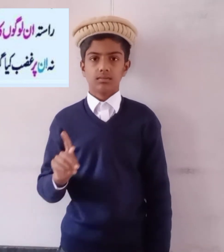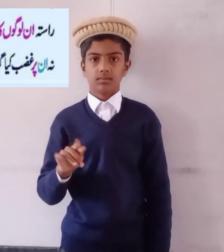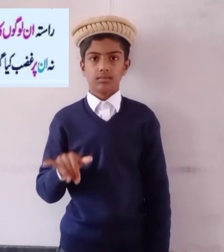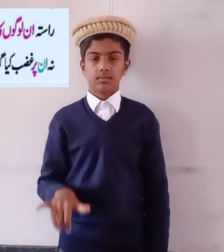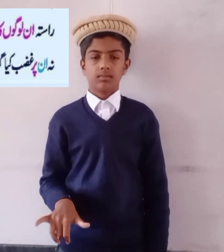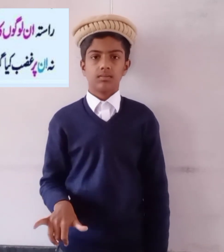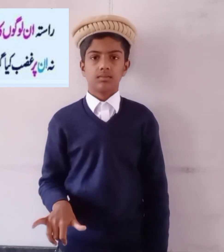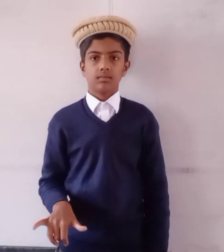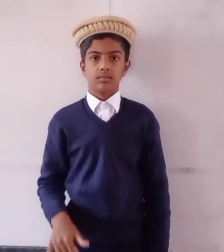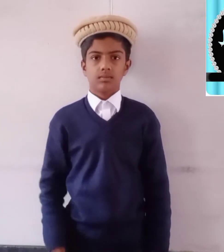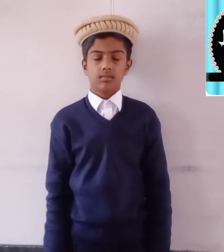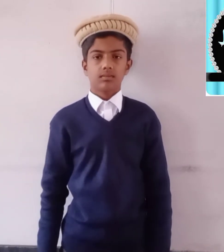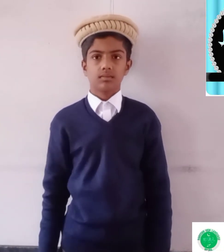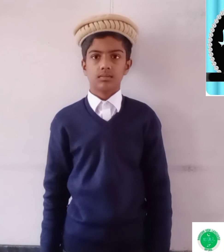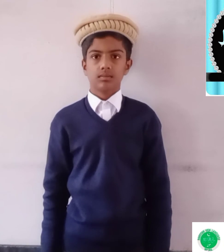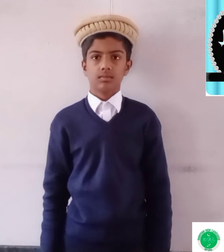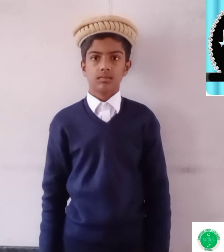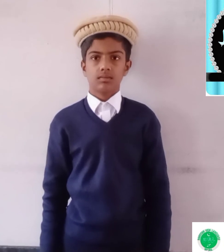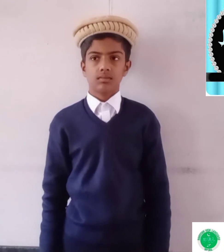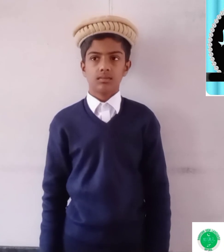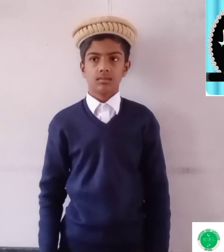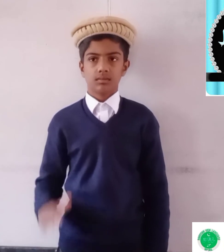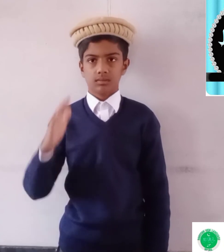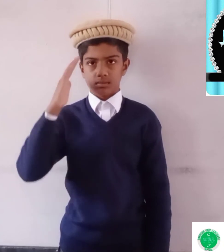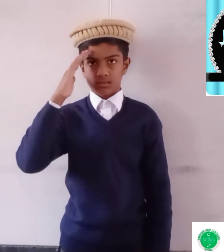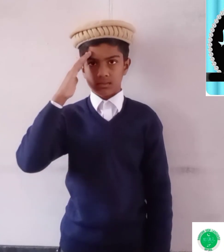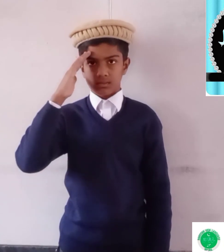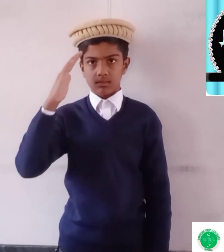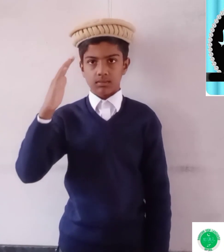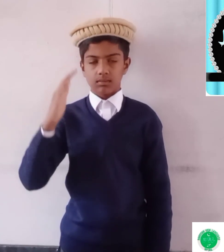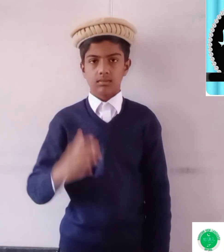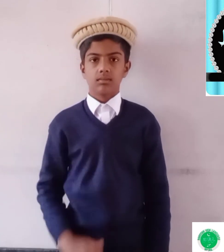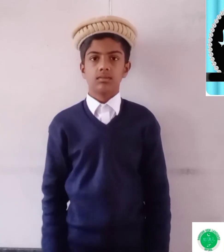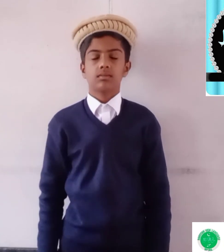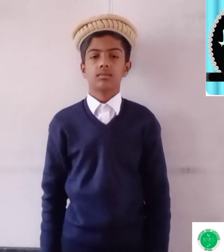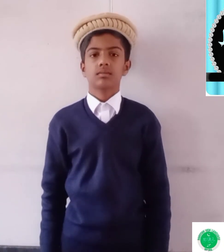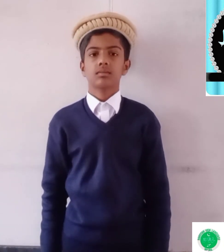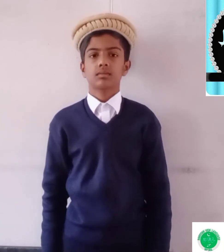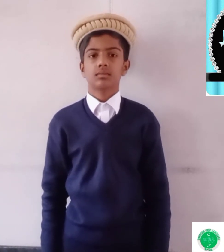سہت اللہ دین مجھ سے ہوتا رہا